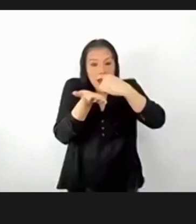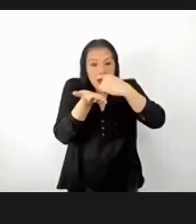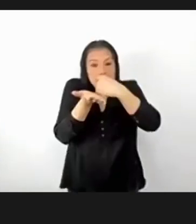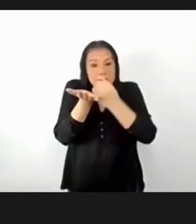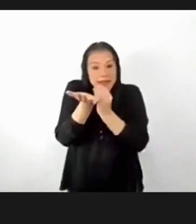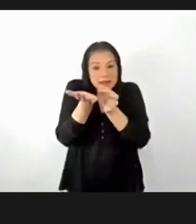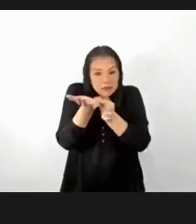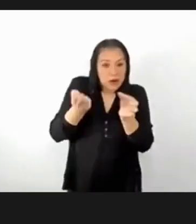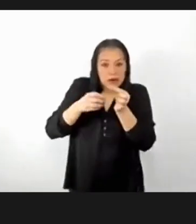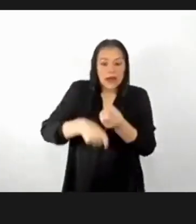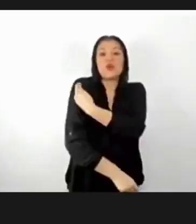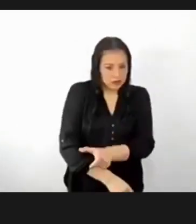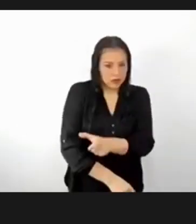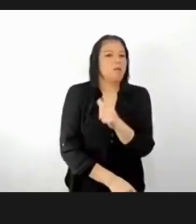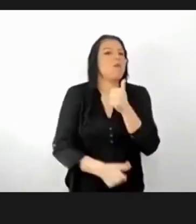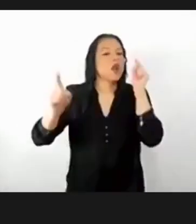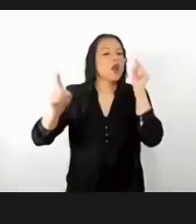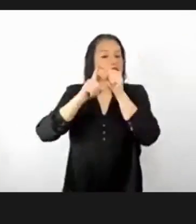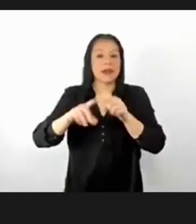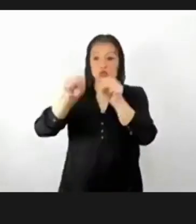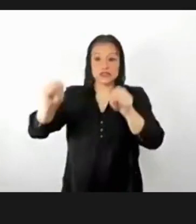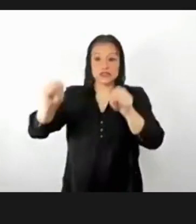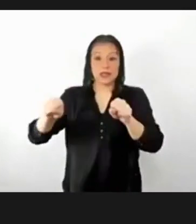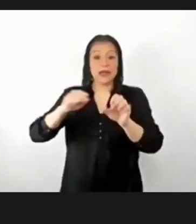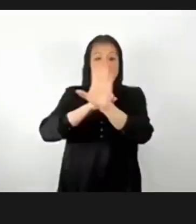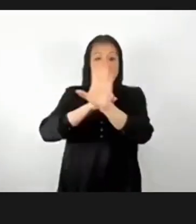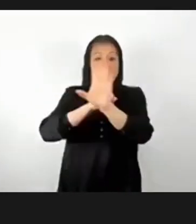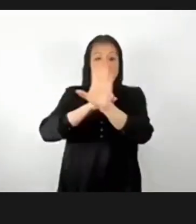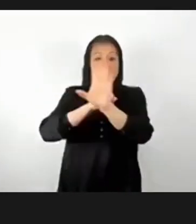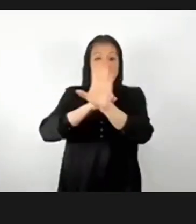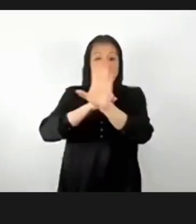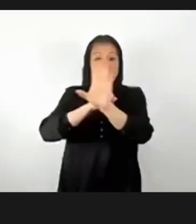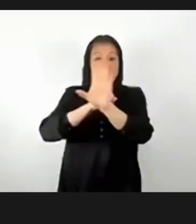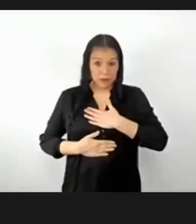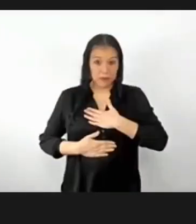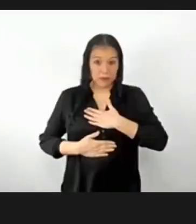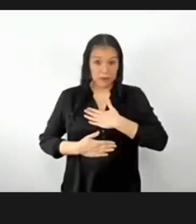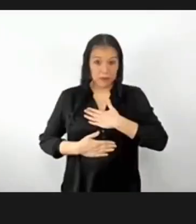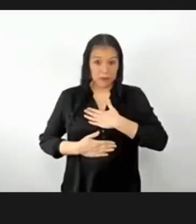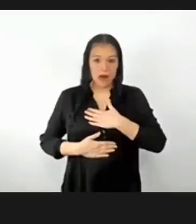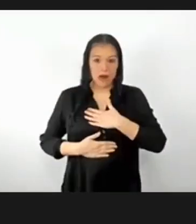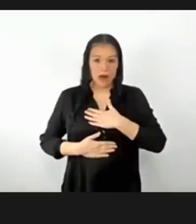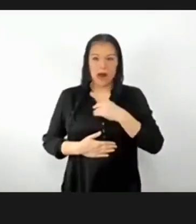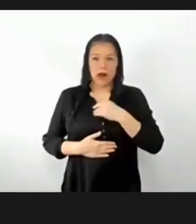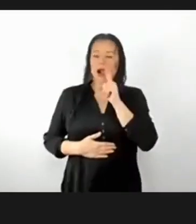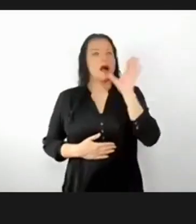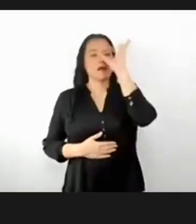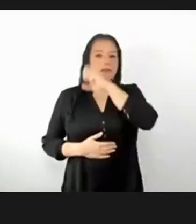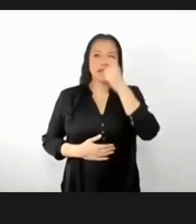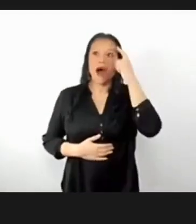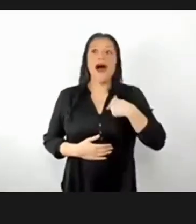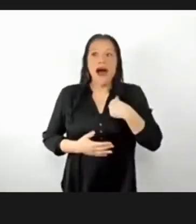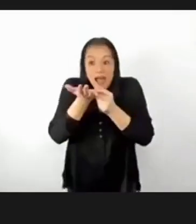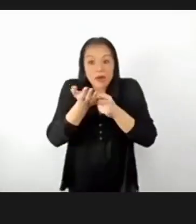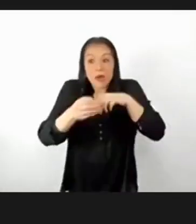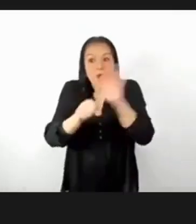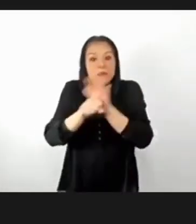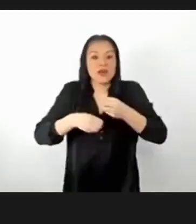para que el sistema de defensa de la persona se engañe creyendo que es el microbio completo